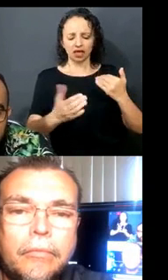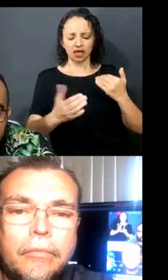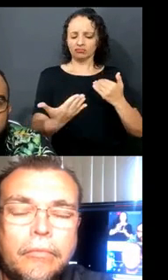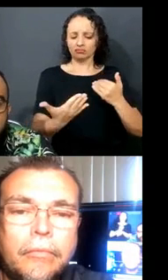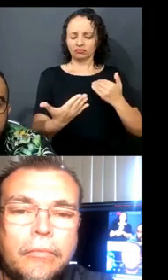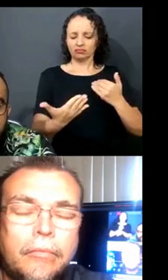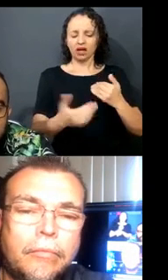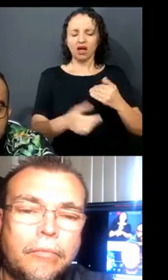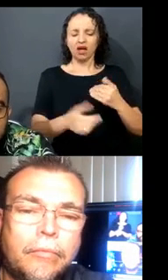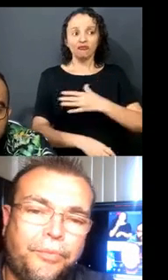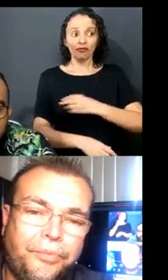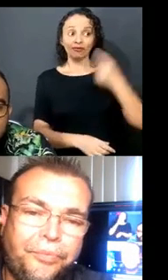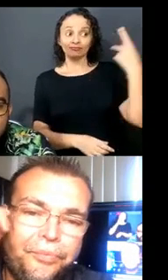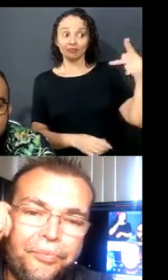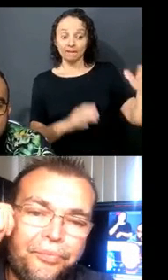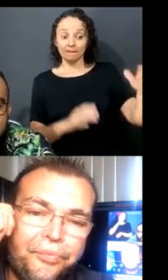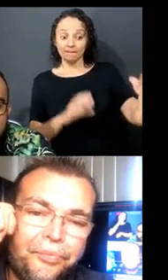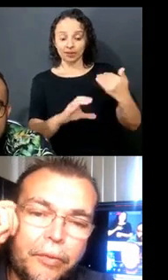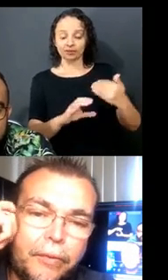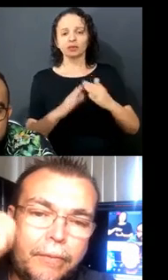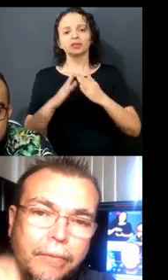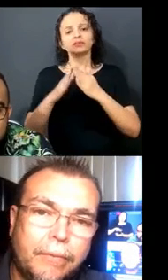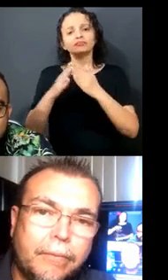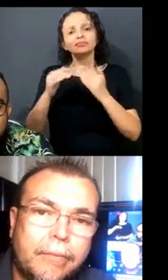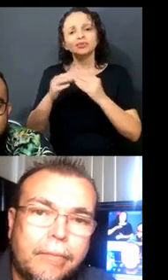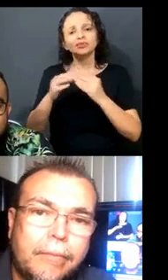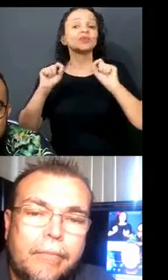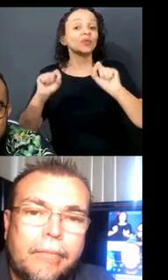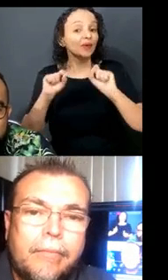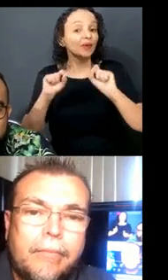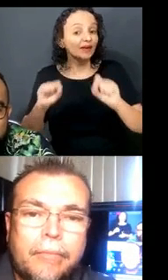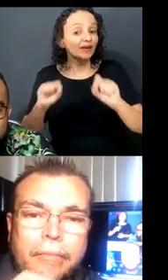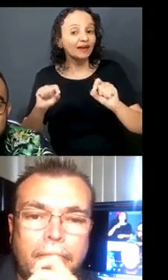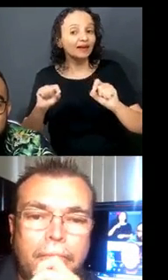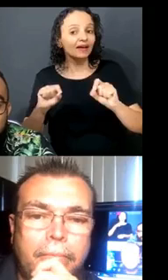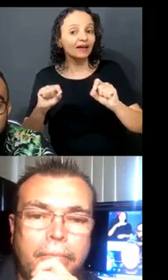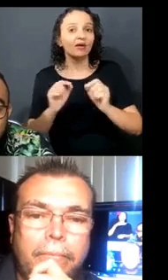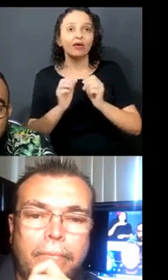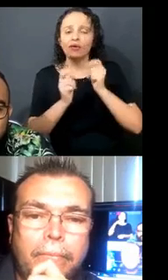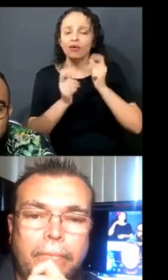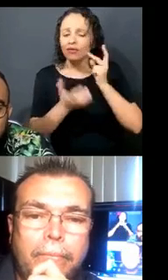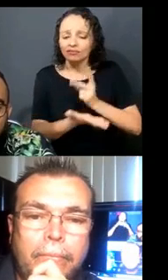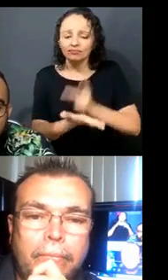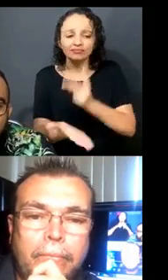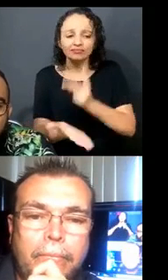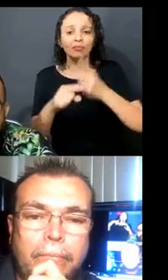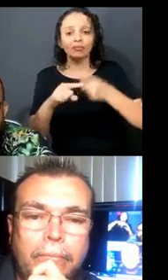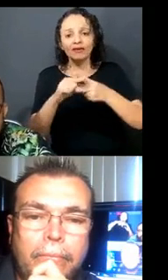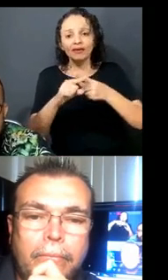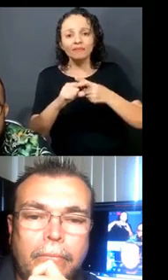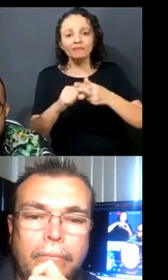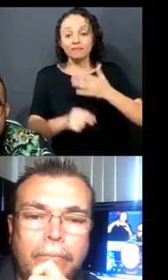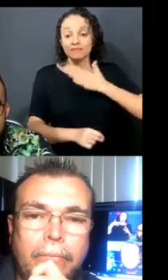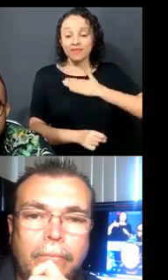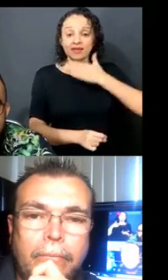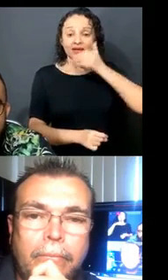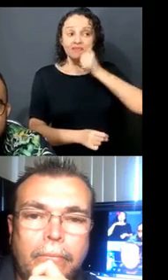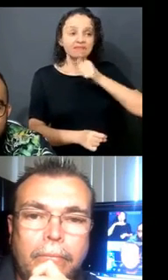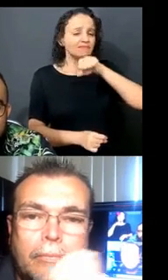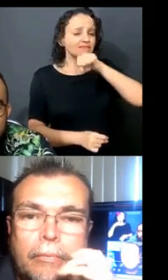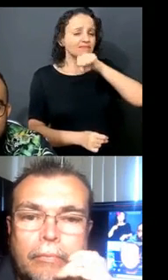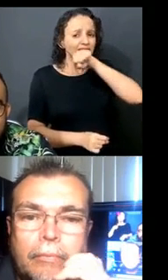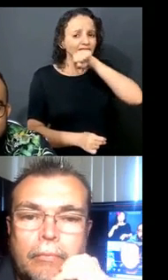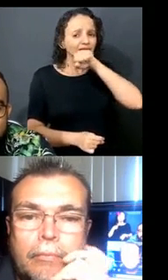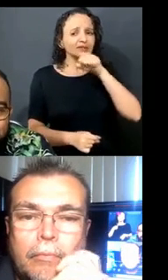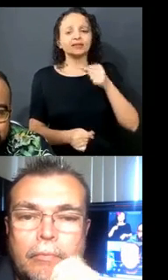mandou, pastor, continua, porque a minha mãe, ela participa de tudo do culto online, porque